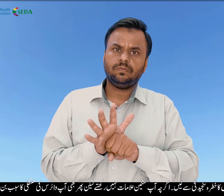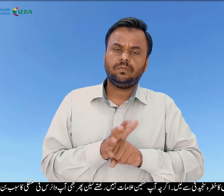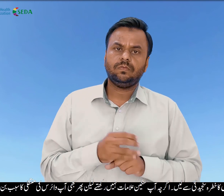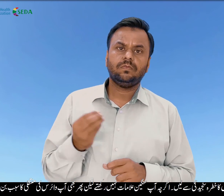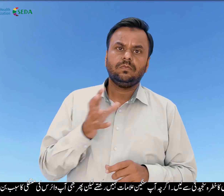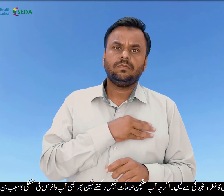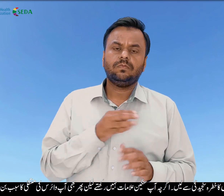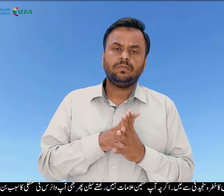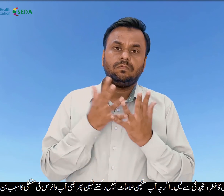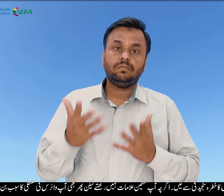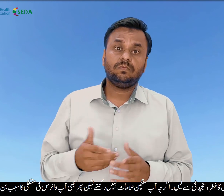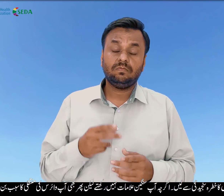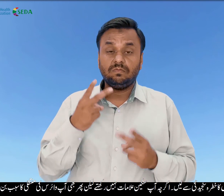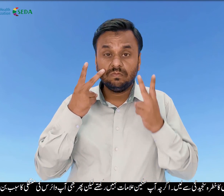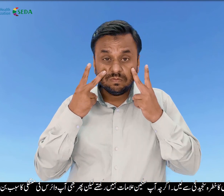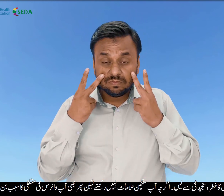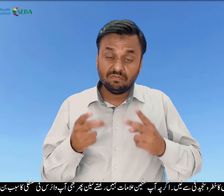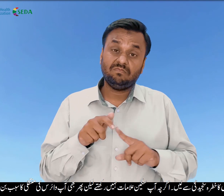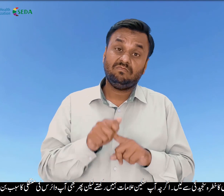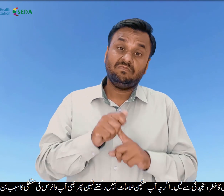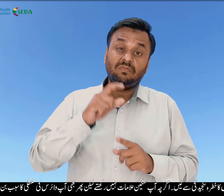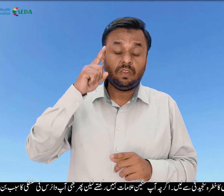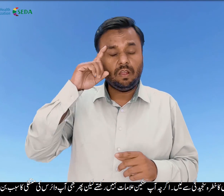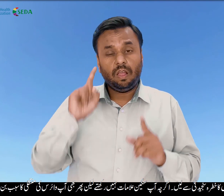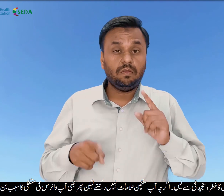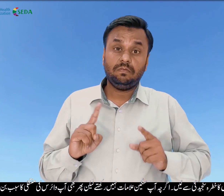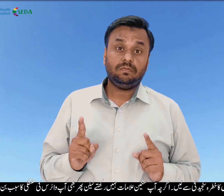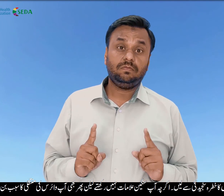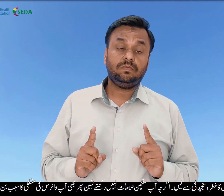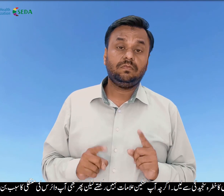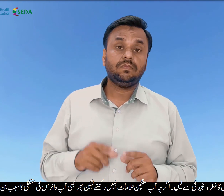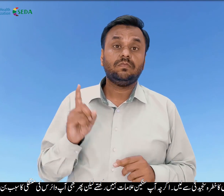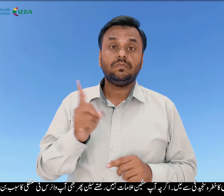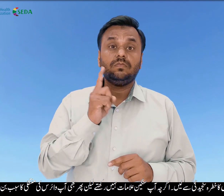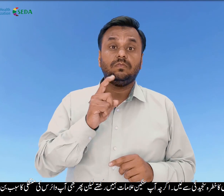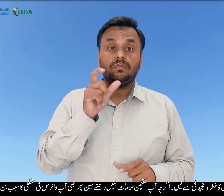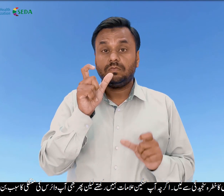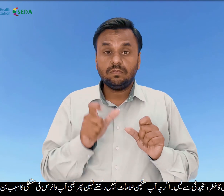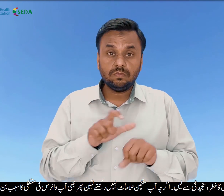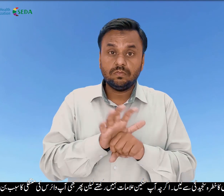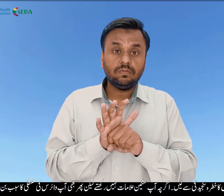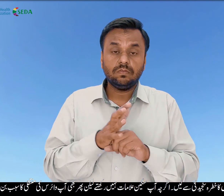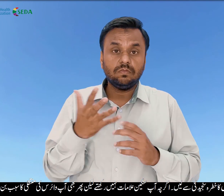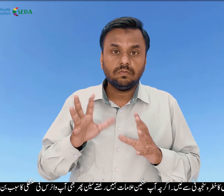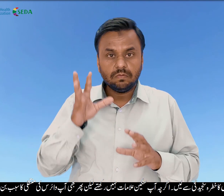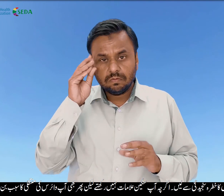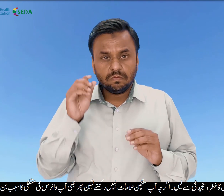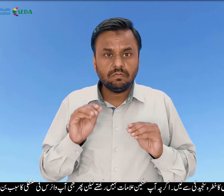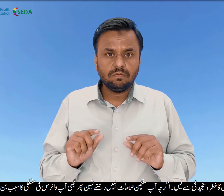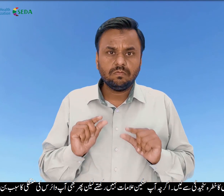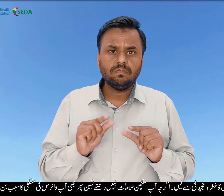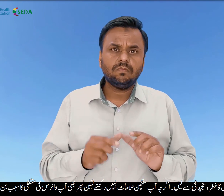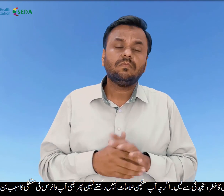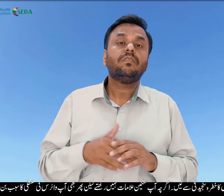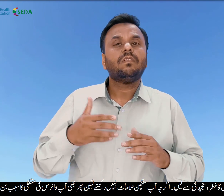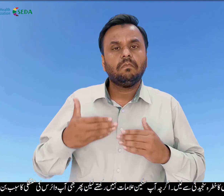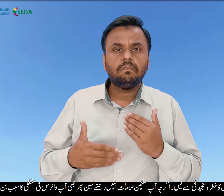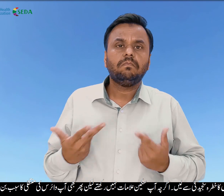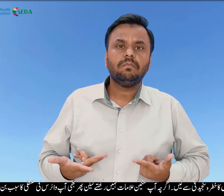کورونا وائرس کا خطرہ سنجیدگی سے لیں۔ اگرچہ آپ سنگین علامات نہیں رکھتے، لیکن پھر